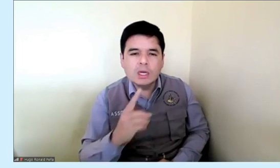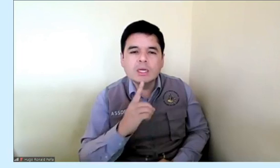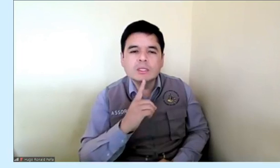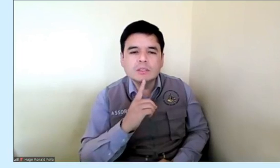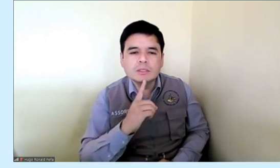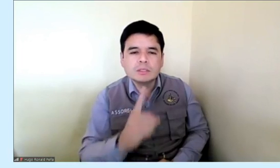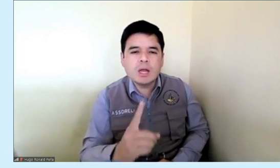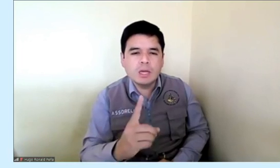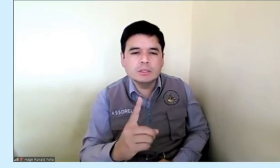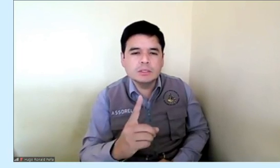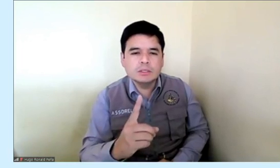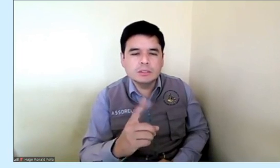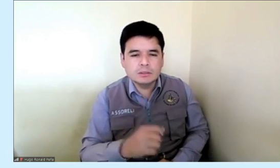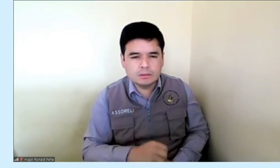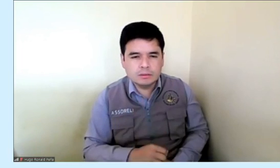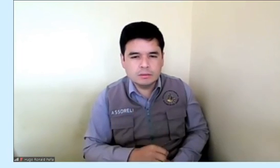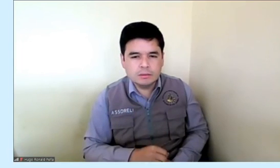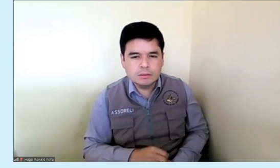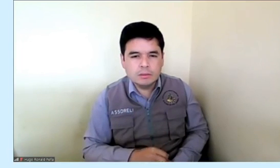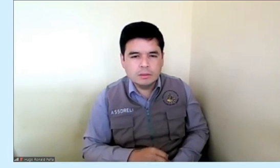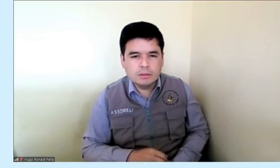¿Cómo estás?